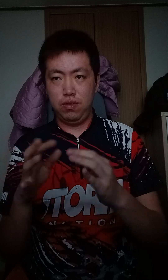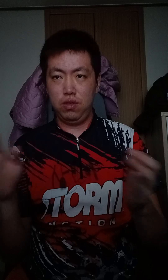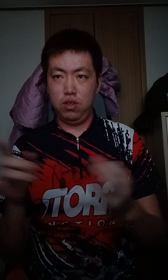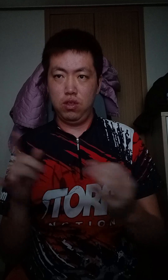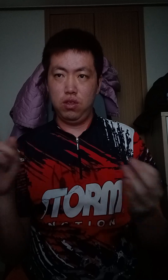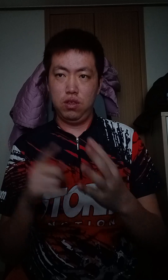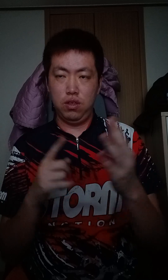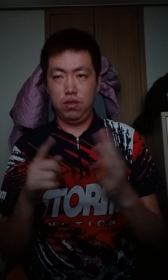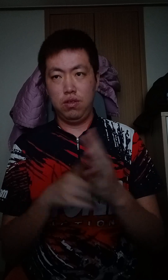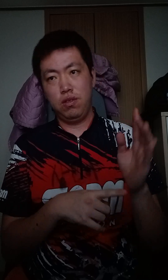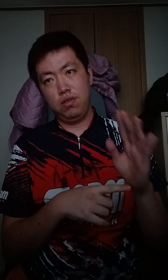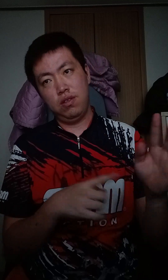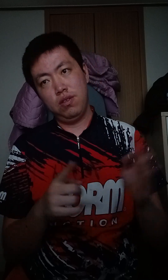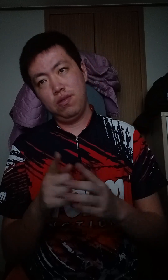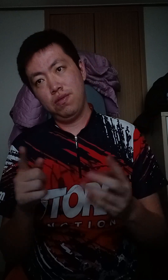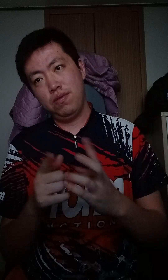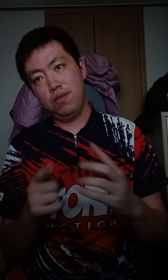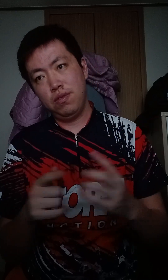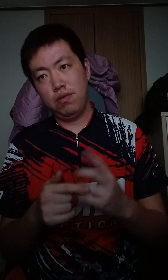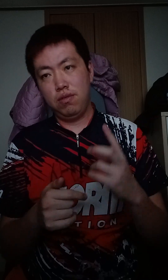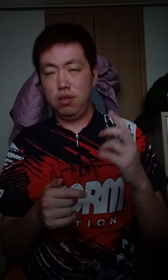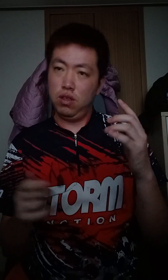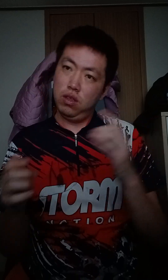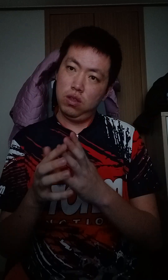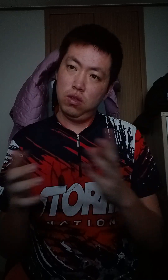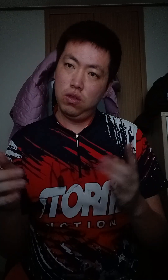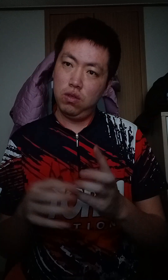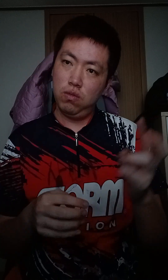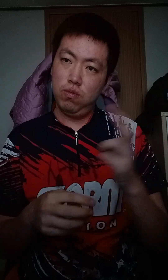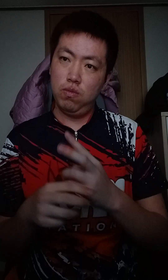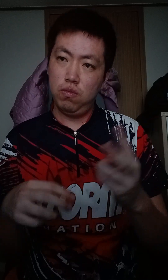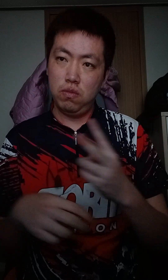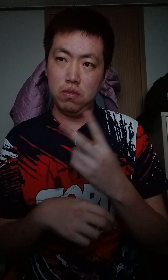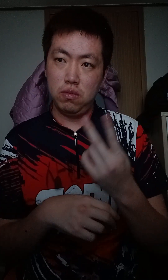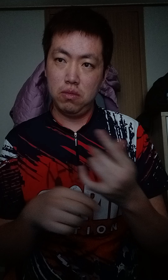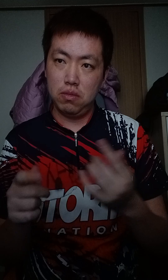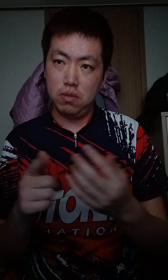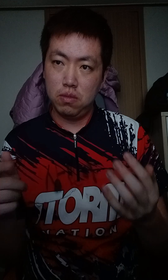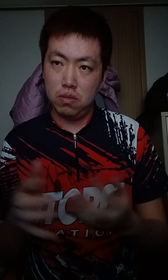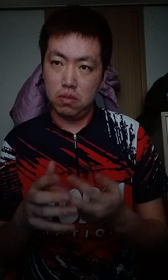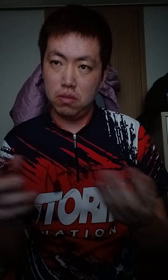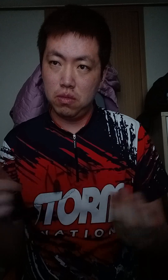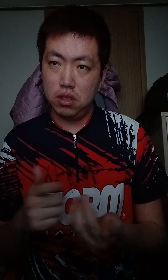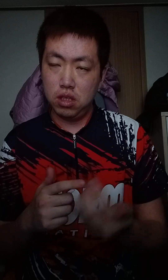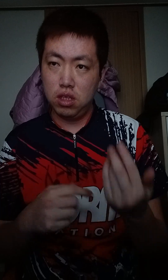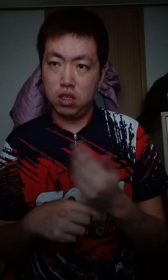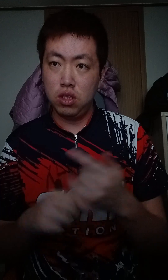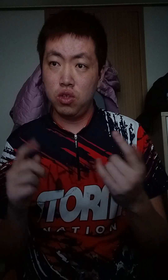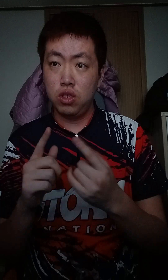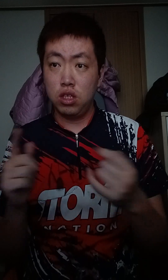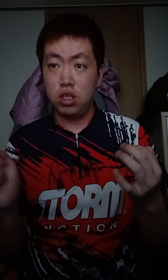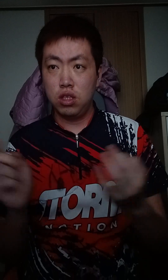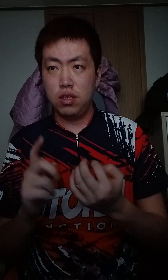운영되고 있는데요. 한 주간보호센터가 입주한 상가 건물 3층에 원래 있었던 장애인용 화장실이